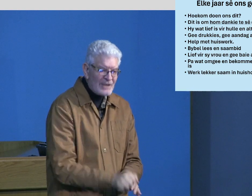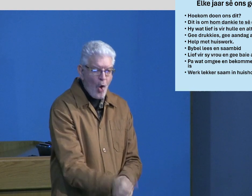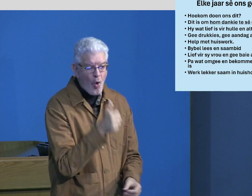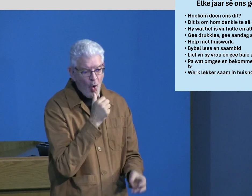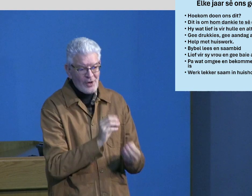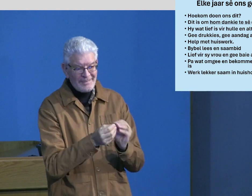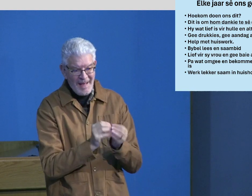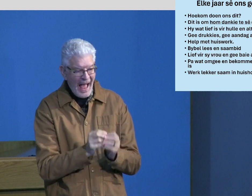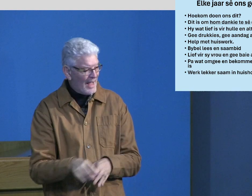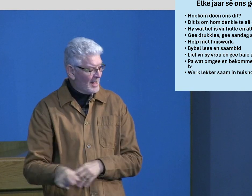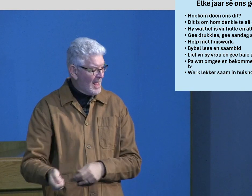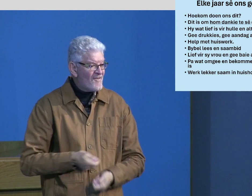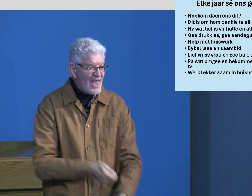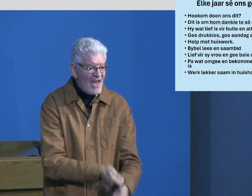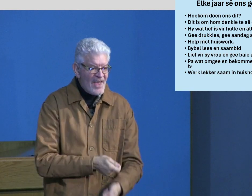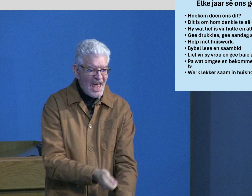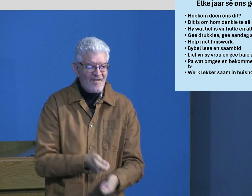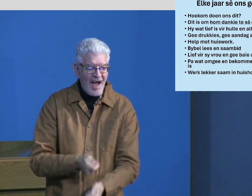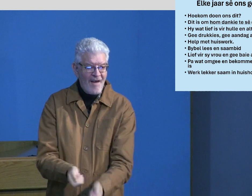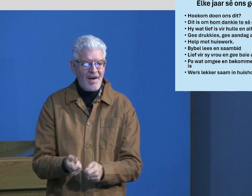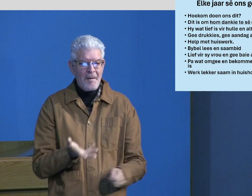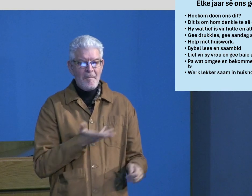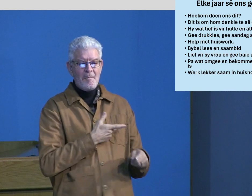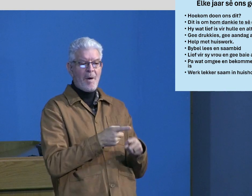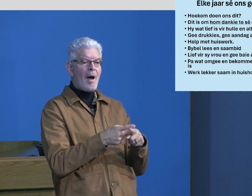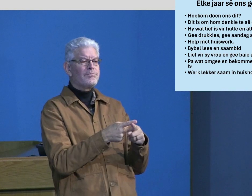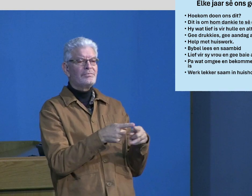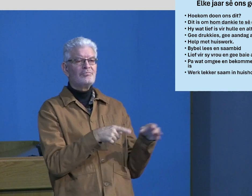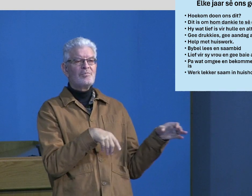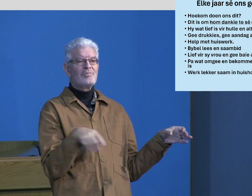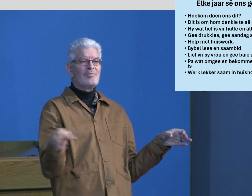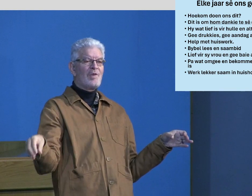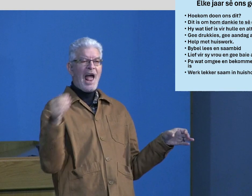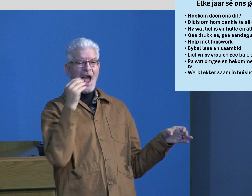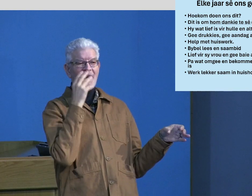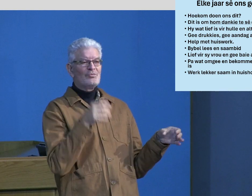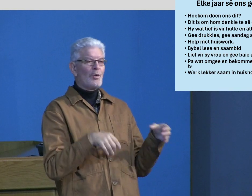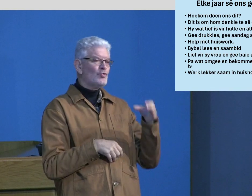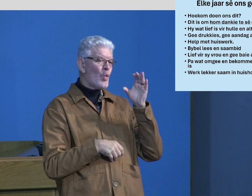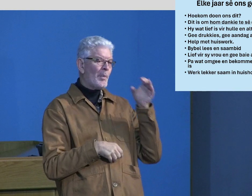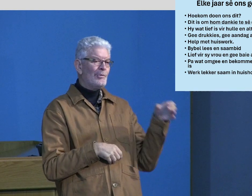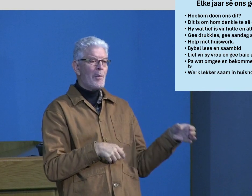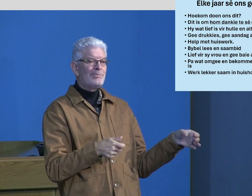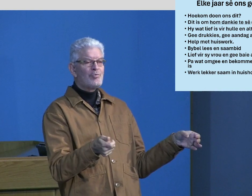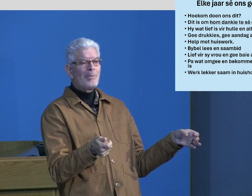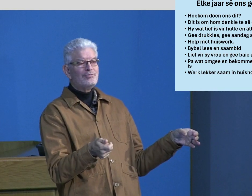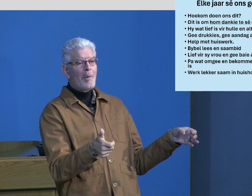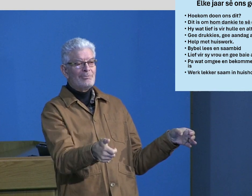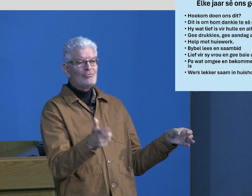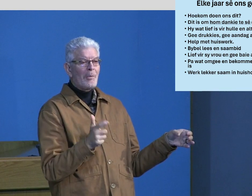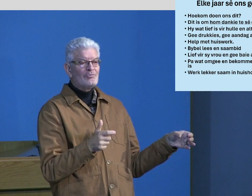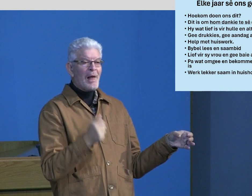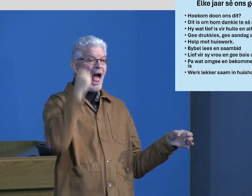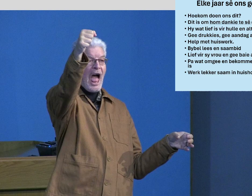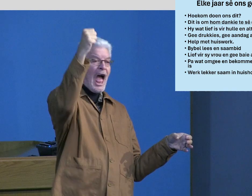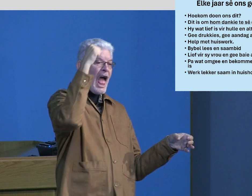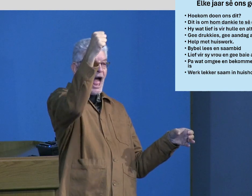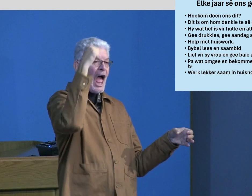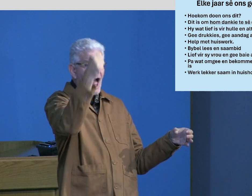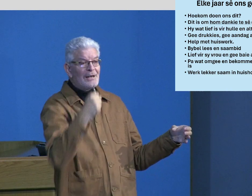hardloop, rond skorrelgoed was, vee, makkos en die pa het 'n rustige lewe daar voor die